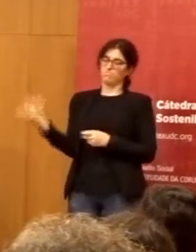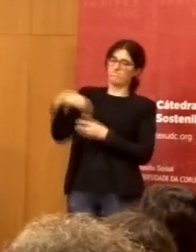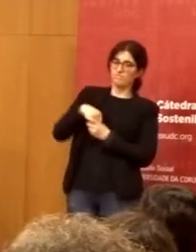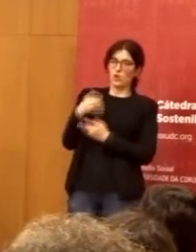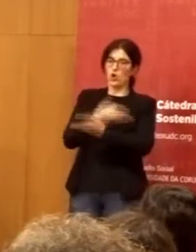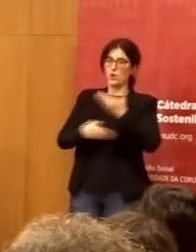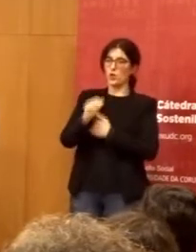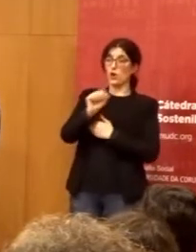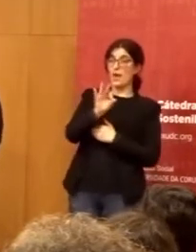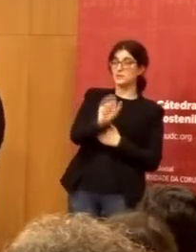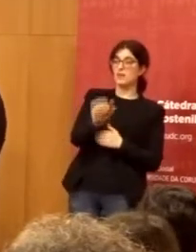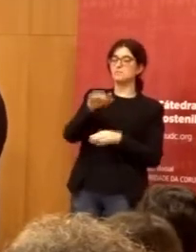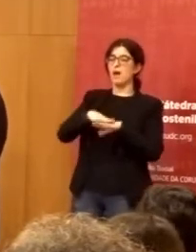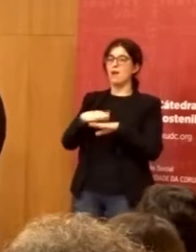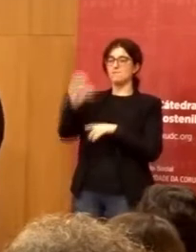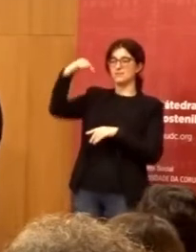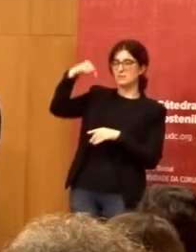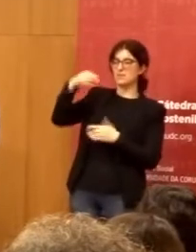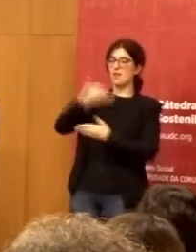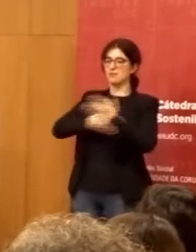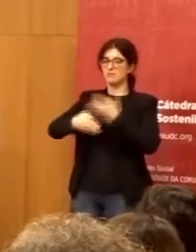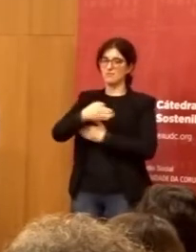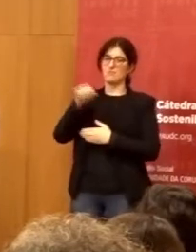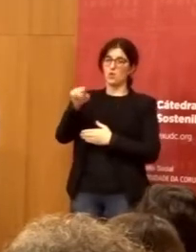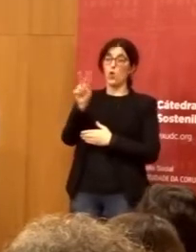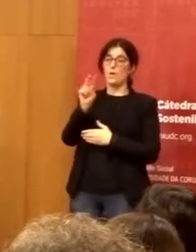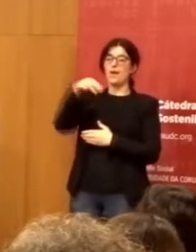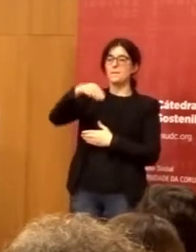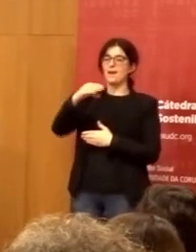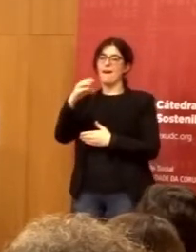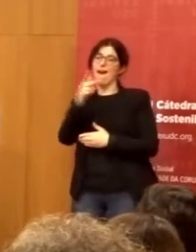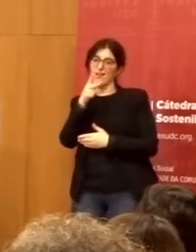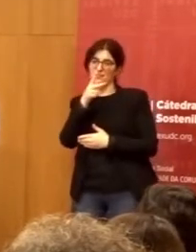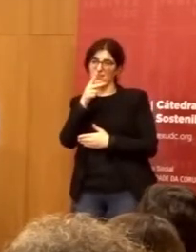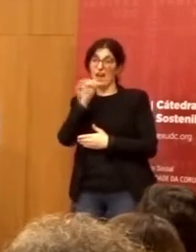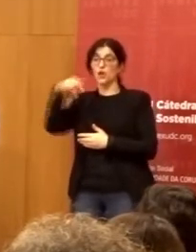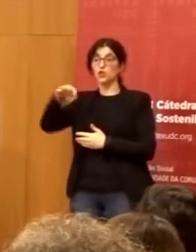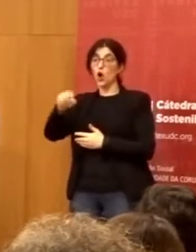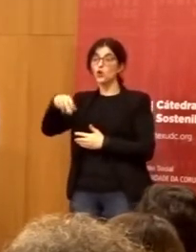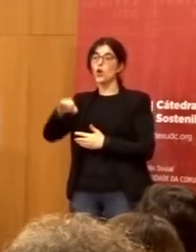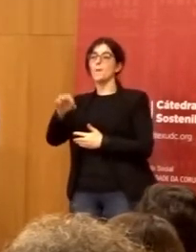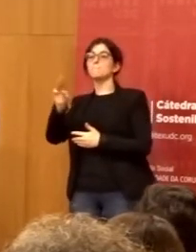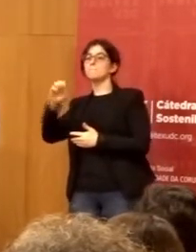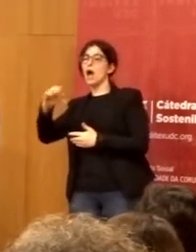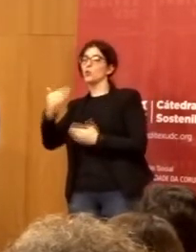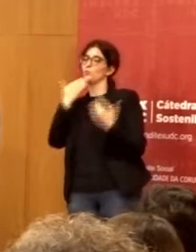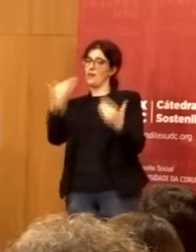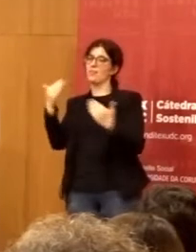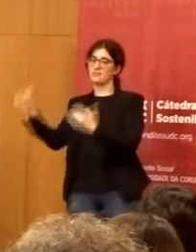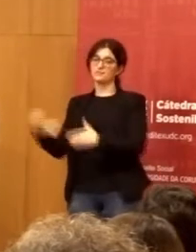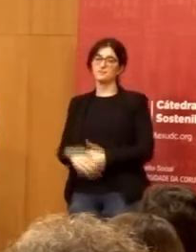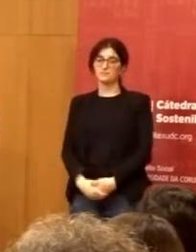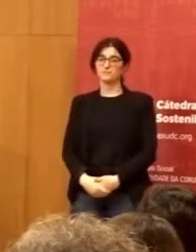la creación de la Cátedra de Discapacidad y Empleabilidad de la UMH en Elche. Antonio Luis, Paco, muchas gracias.